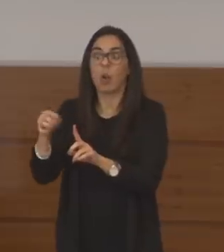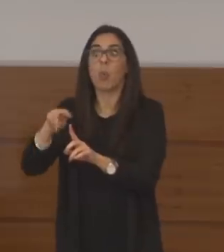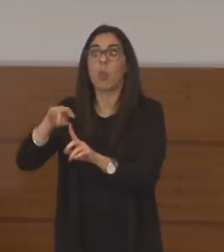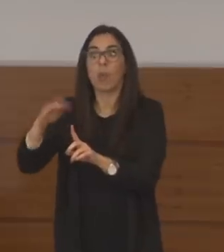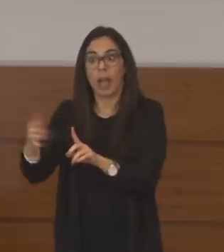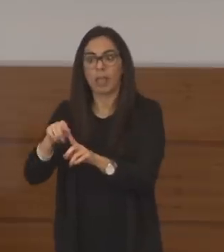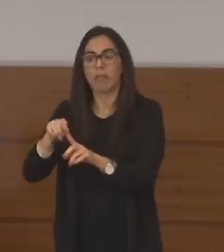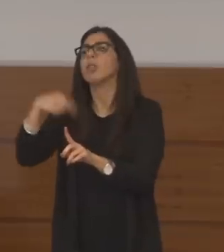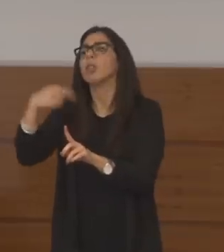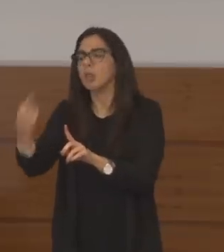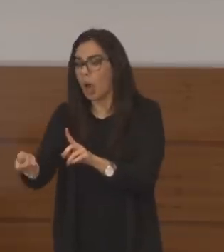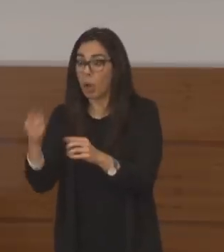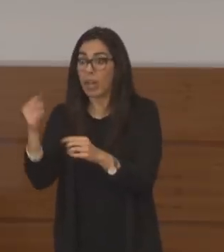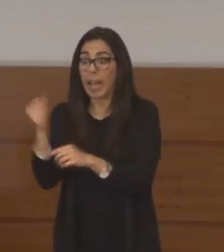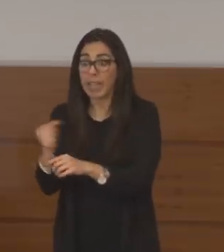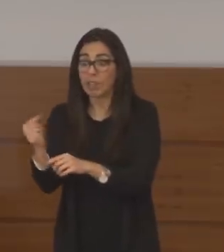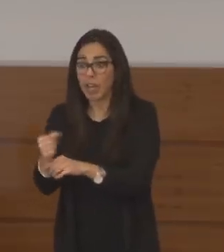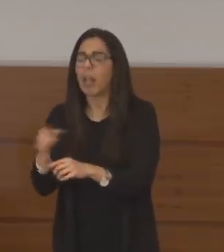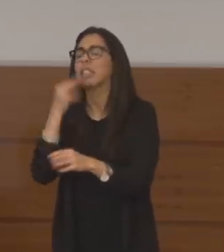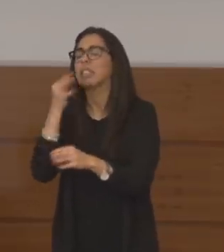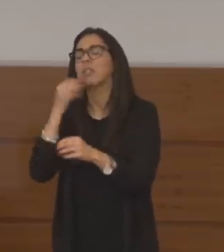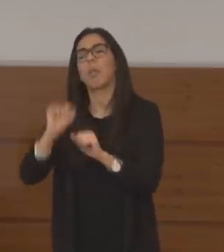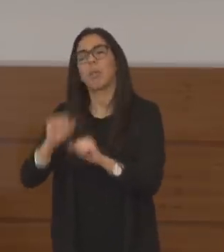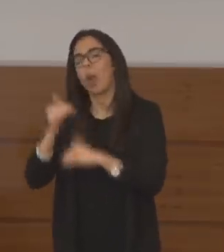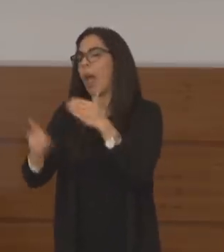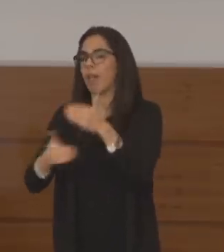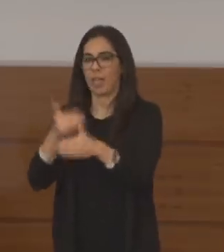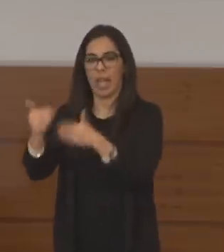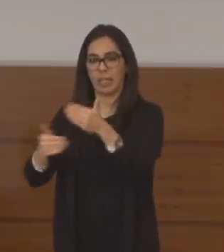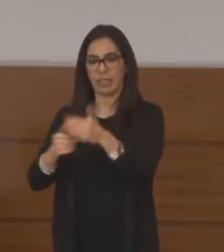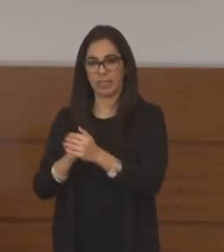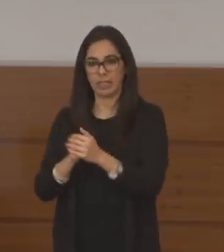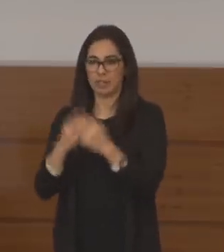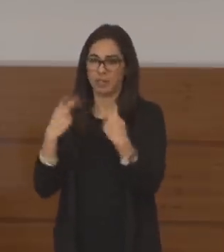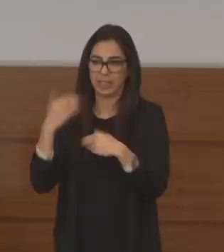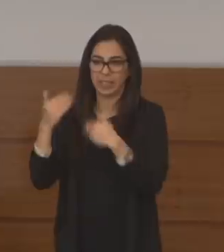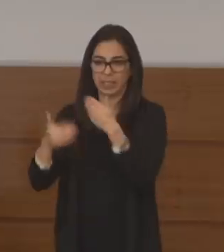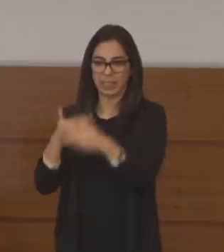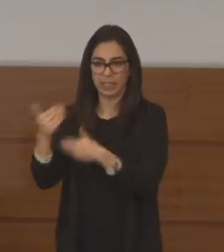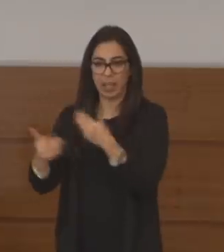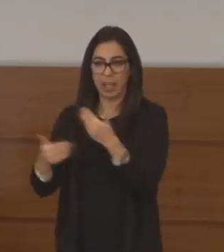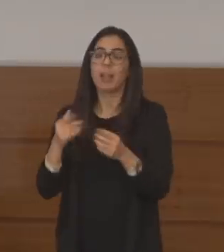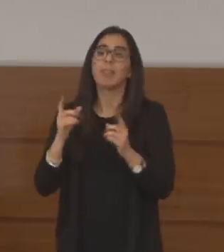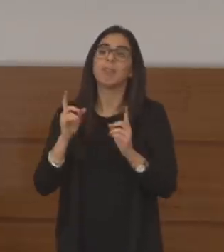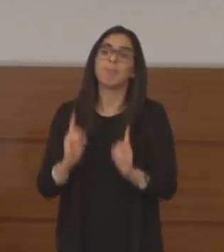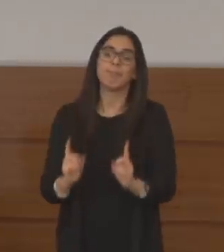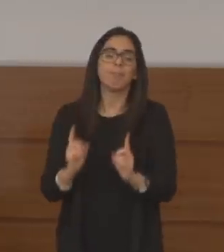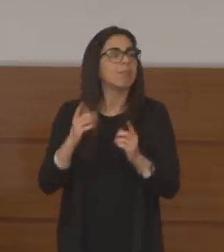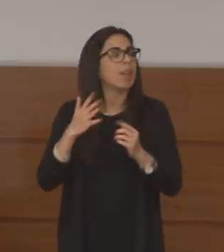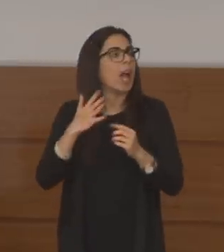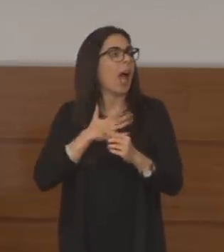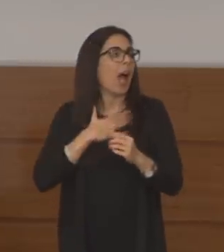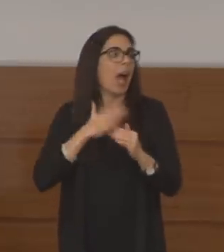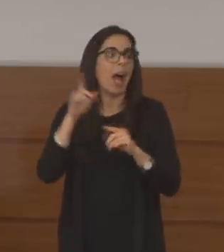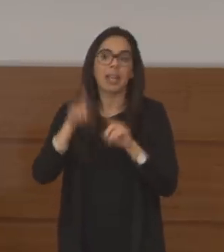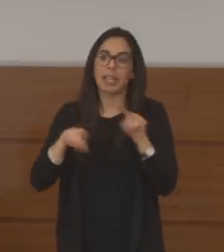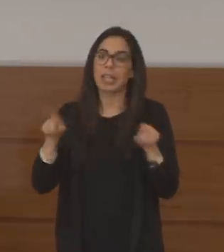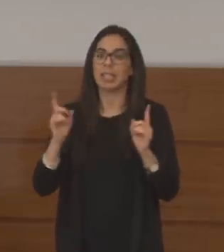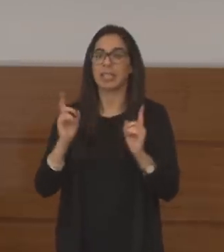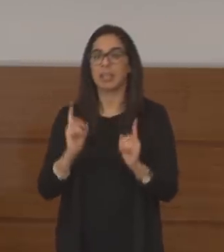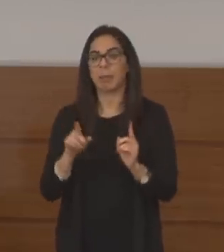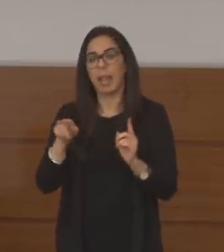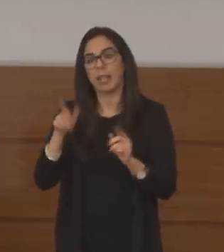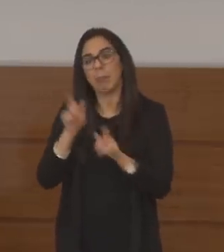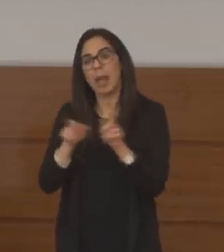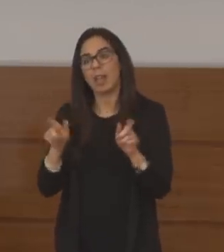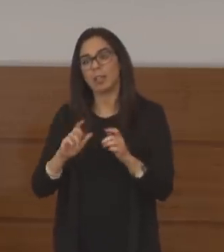normale la durata media dipende molto dalle fasce di età quindi dalla gravità dell'impegno e per questo primo caso era stato un